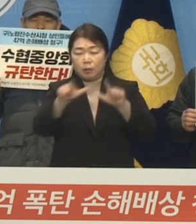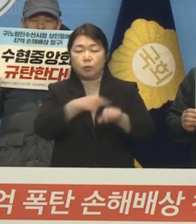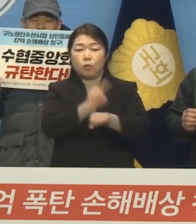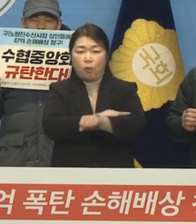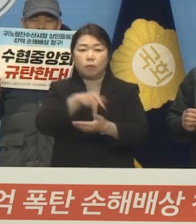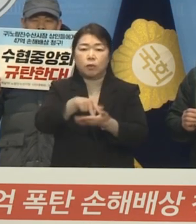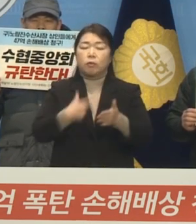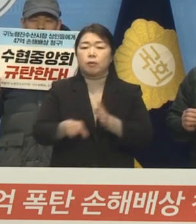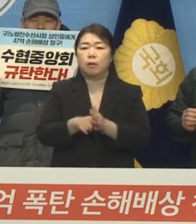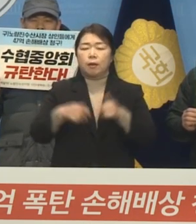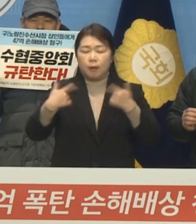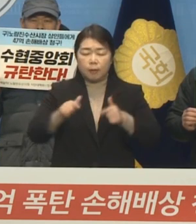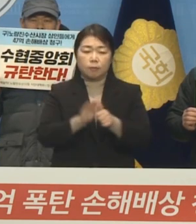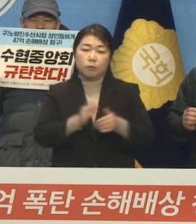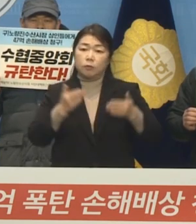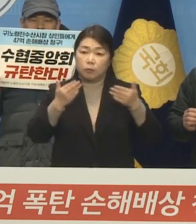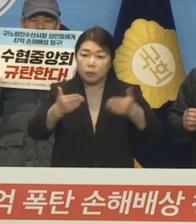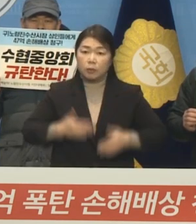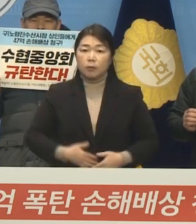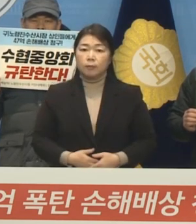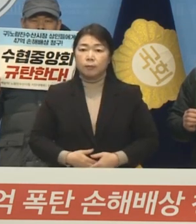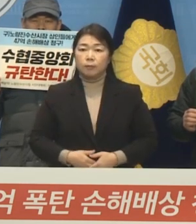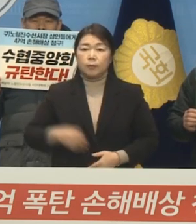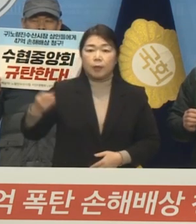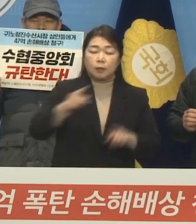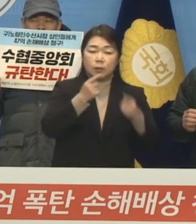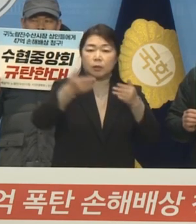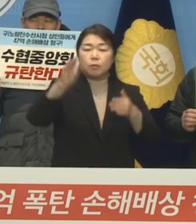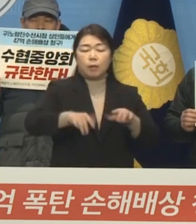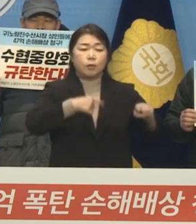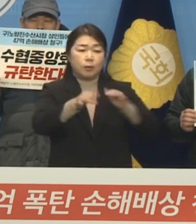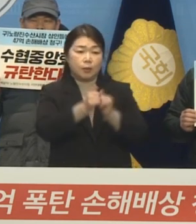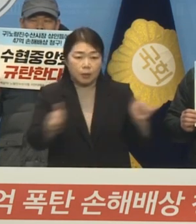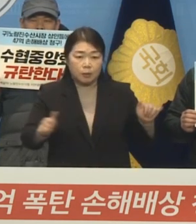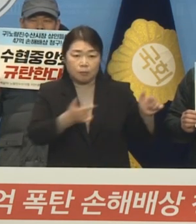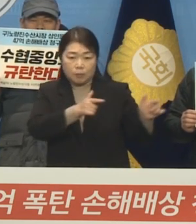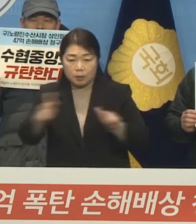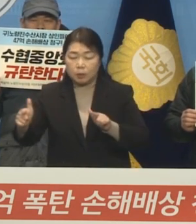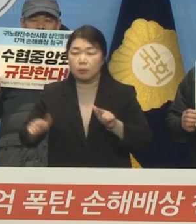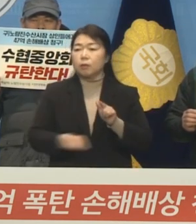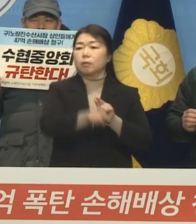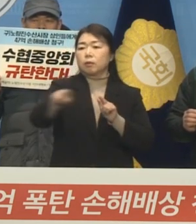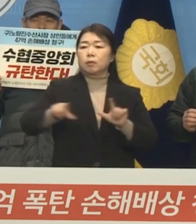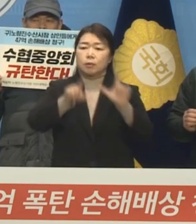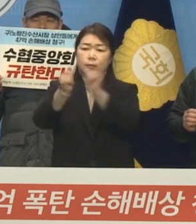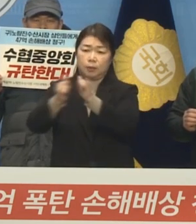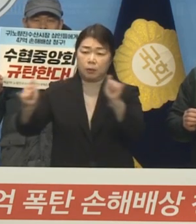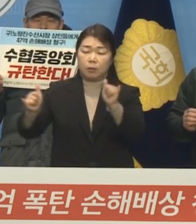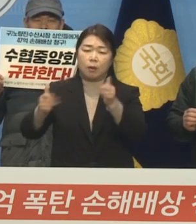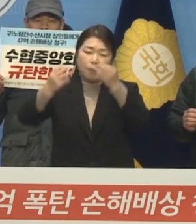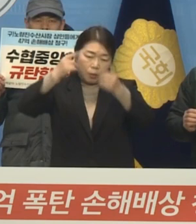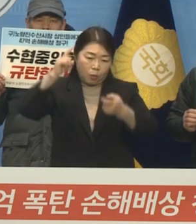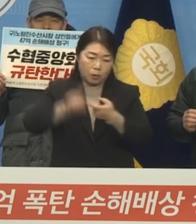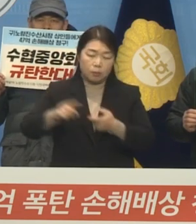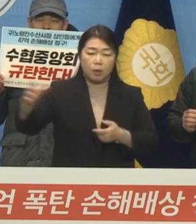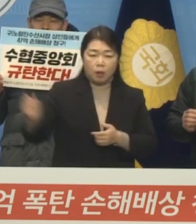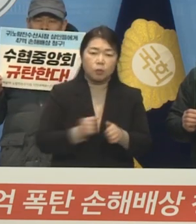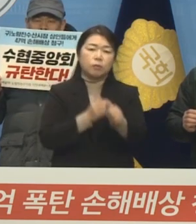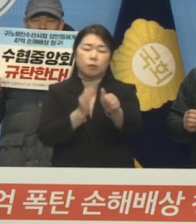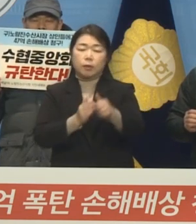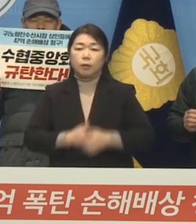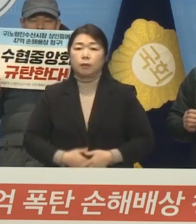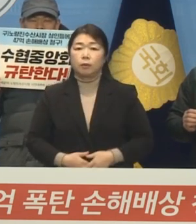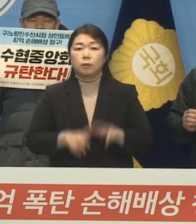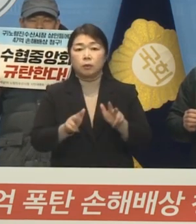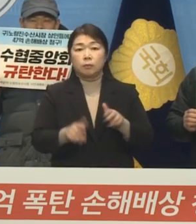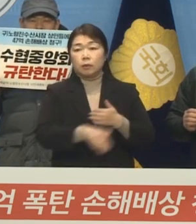겁니다. 그리고 다시 한번 말씀드리지만 정치인들 각기 각층의 우리 시민들 많은 관심을 주셨으면 좋겠고 이 자리에